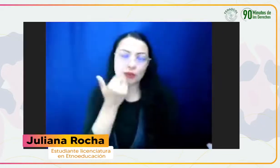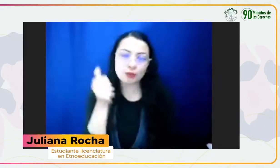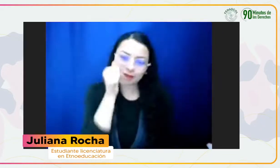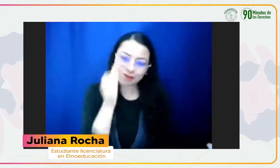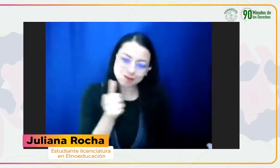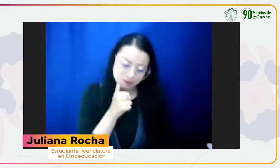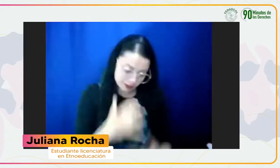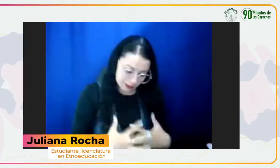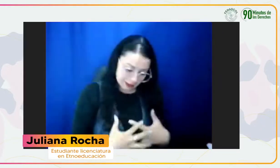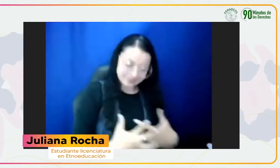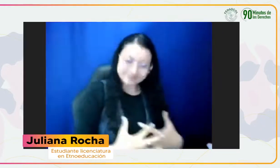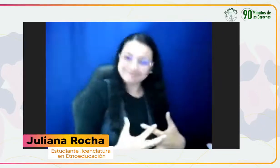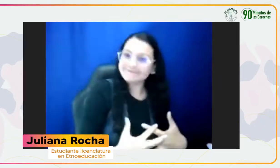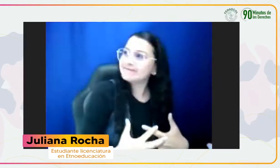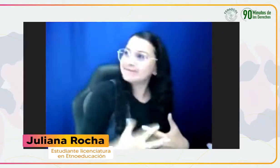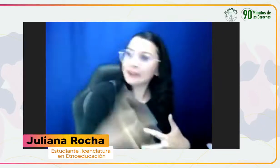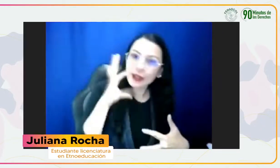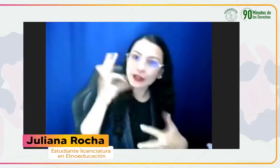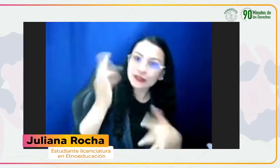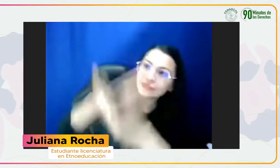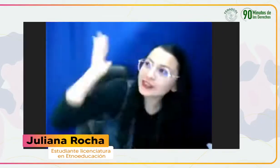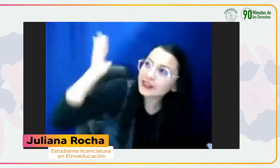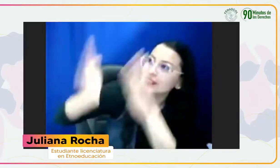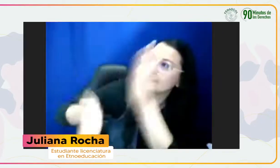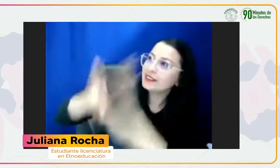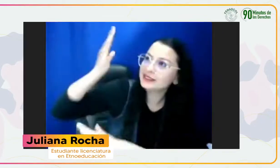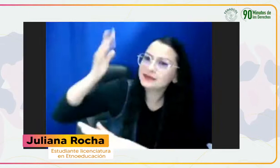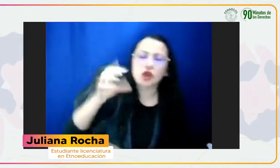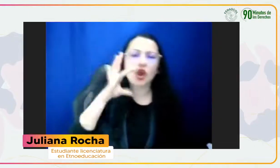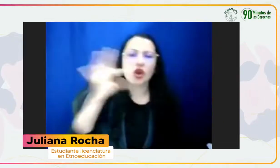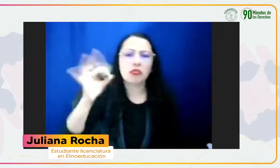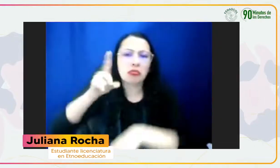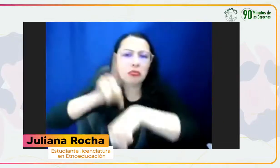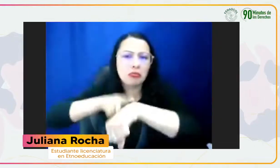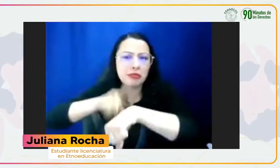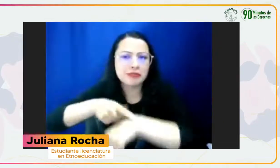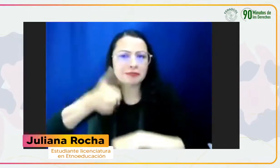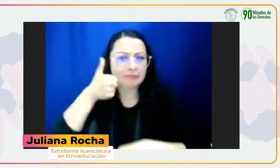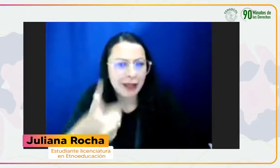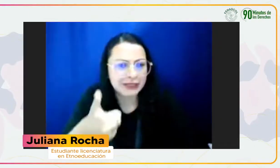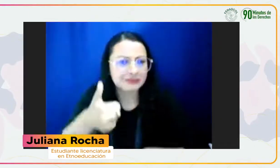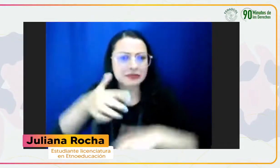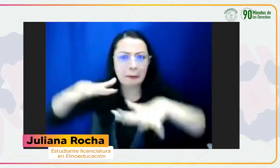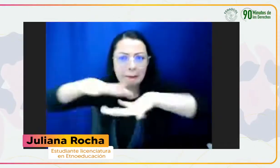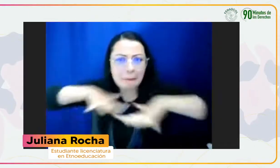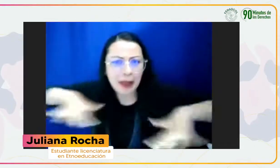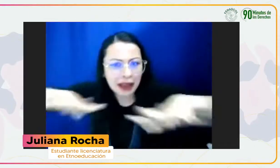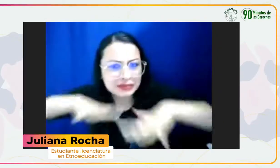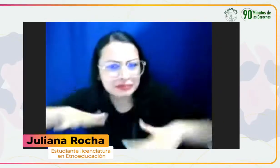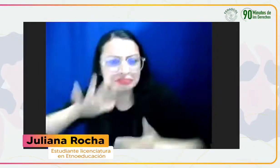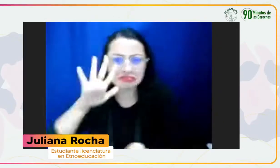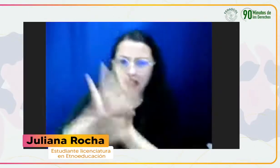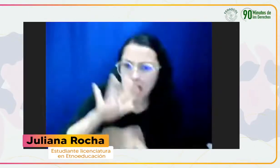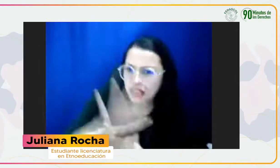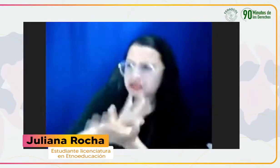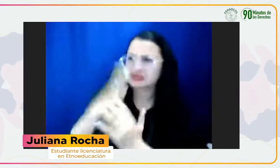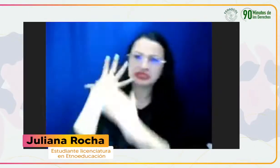que más se puede ver cuando la mujer queda en embarazo, el hombre se va. Y el hombre, pues, digamos que tiene su tiempo,